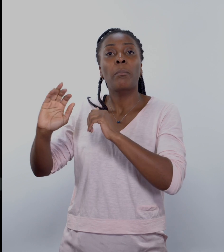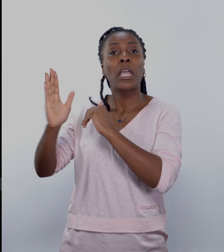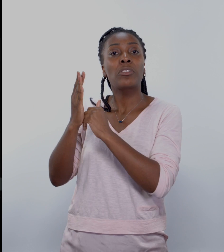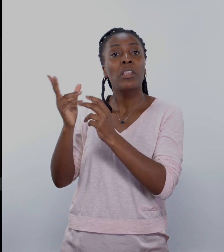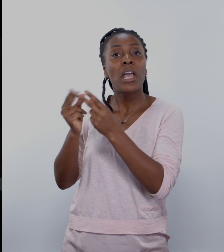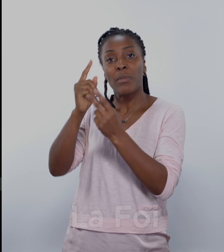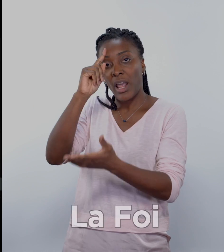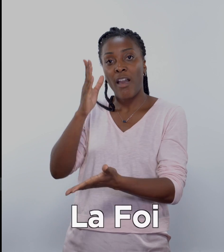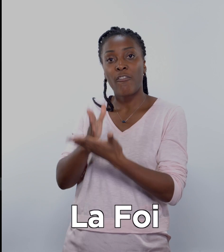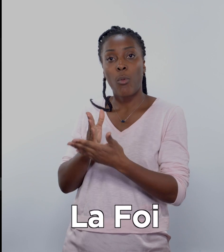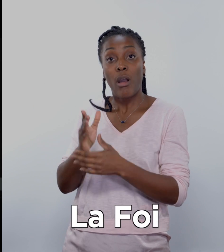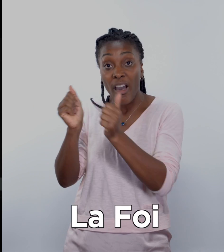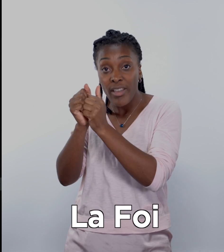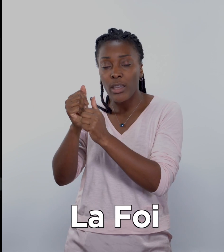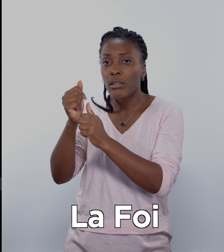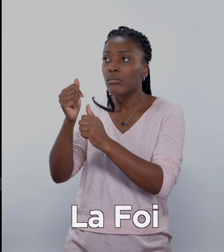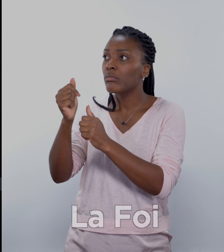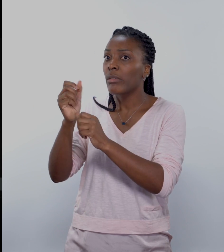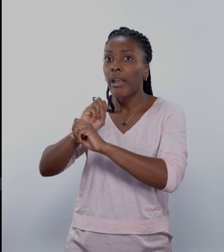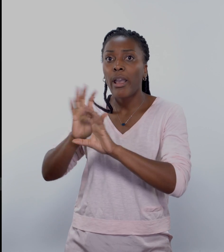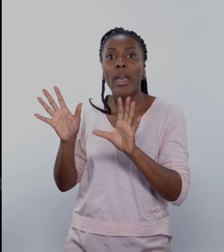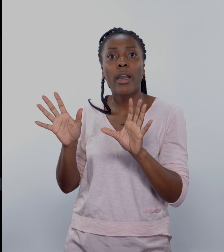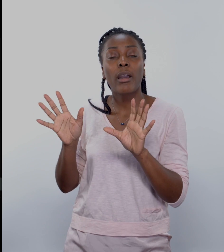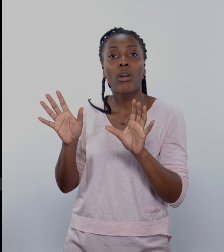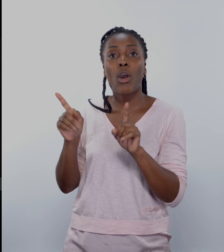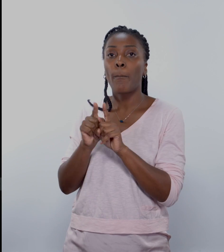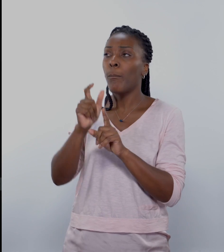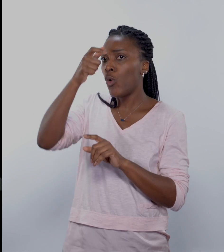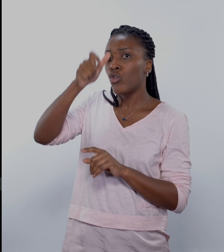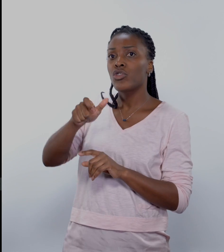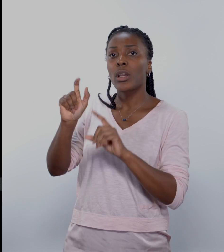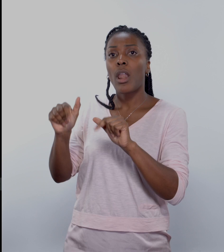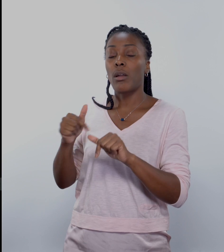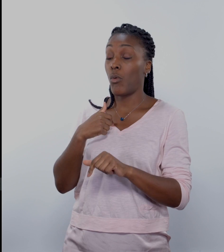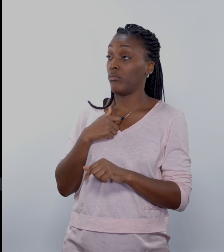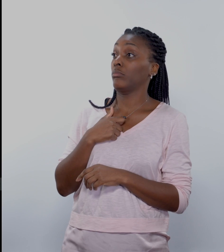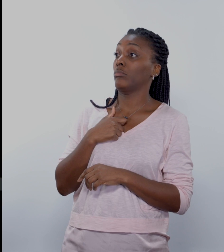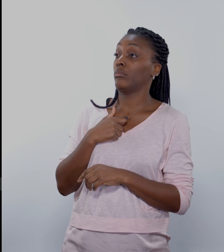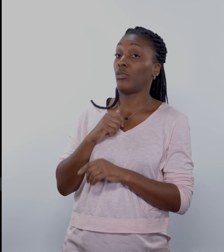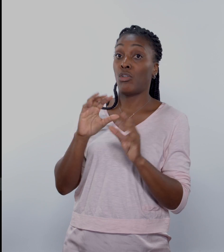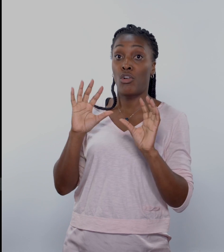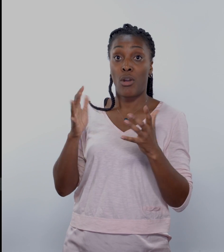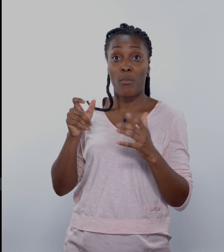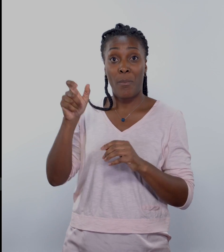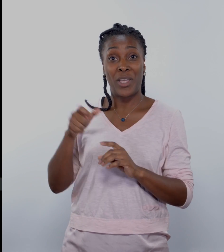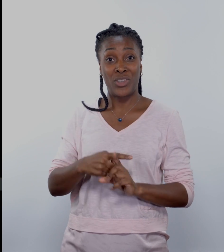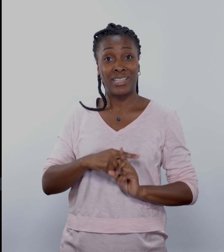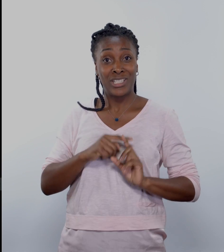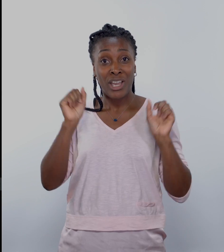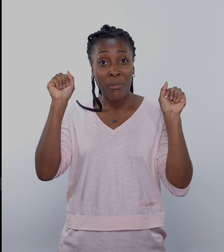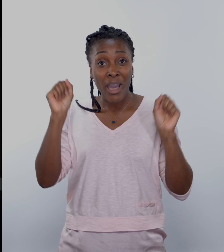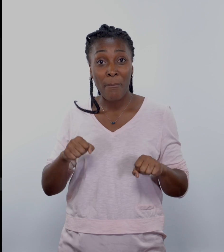présenté la foi de manière tout à fait intelligible, de manière quasiment rationnelle. Et j'étais vraiment très surpris. Comment un chrétien peut-il